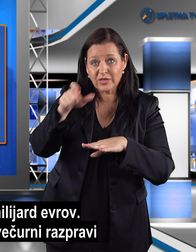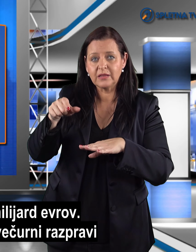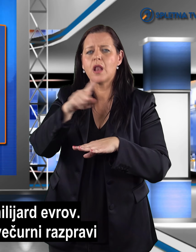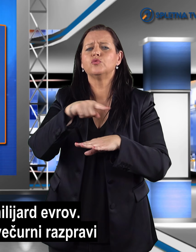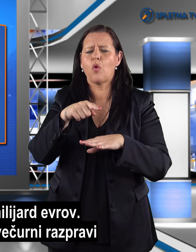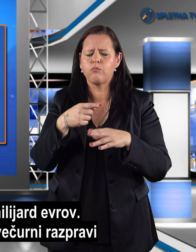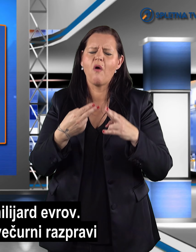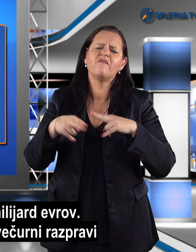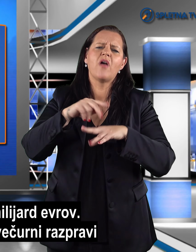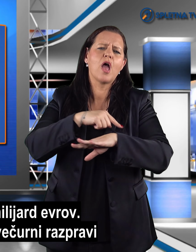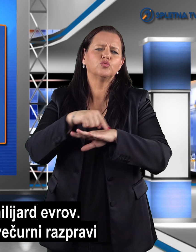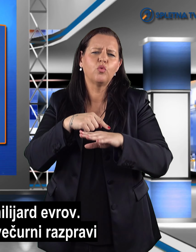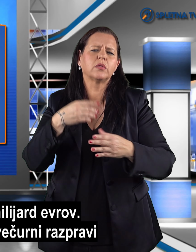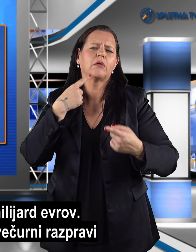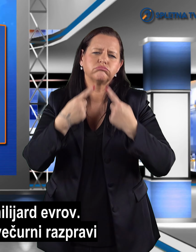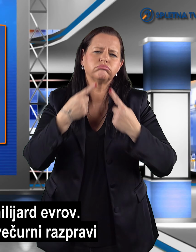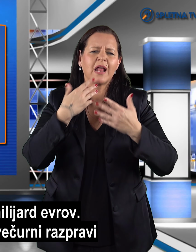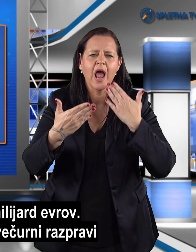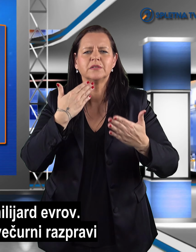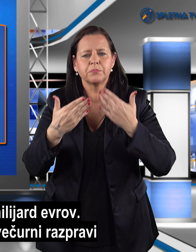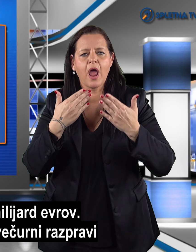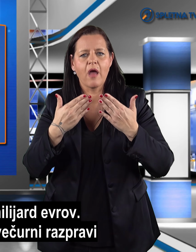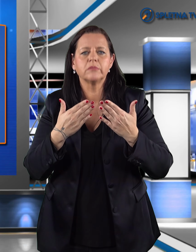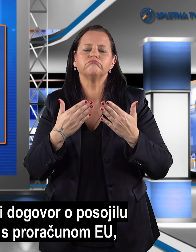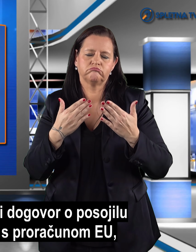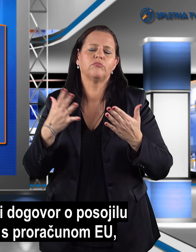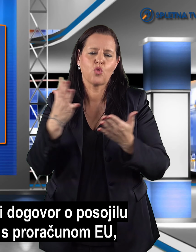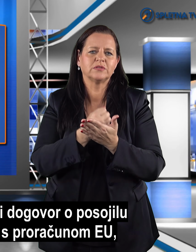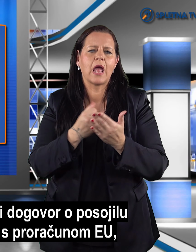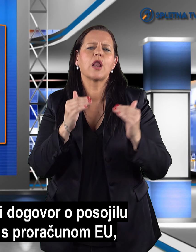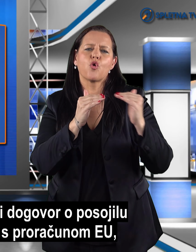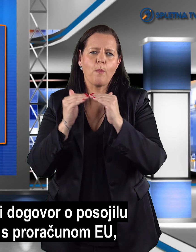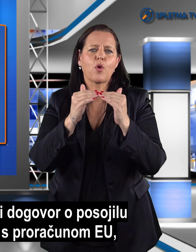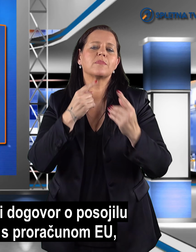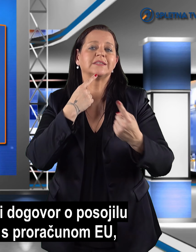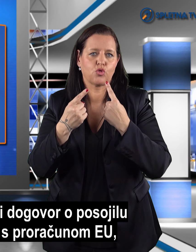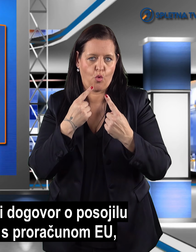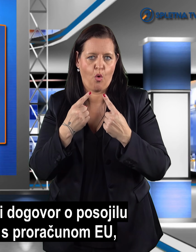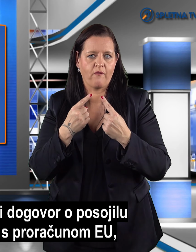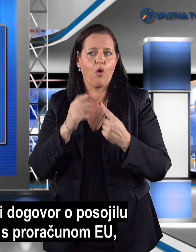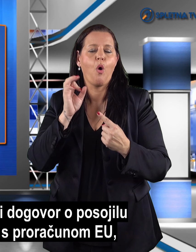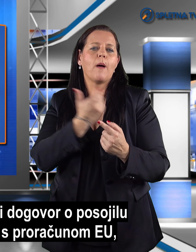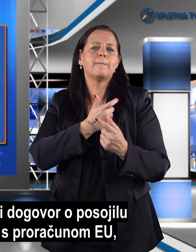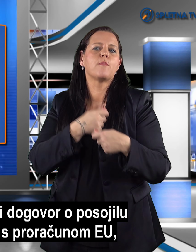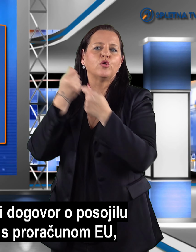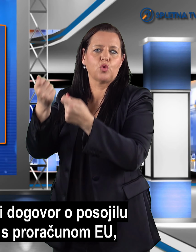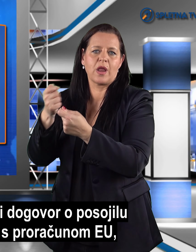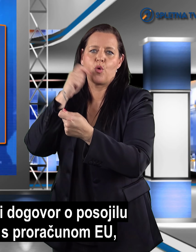Voditelji so po večurni razpravi dosegli kompromisni dogovor o posojilu Ukrajini, podprtem s proračunom Evropske unije,